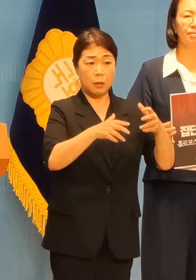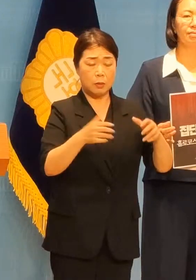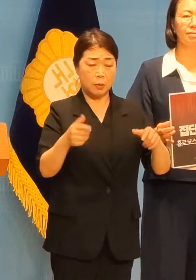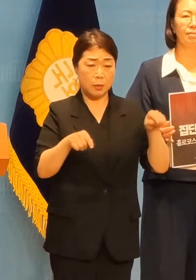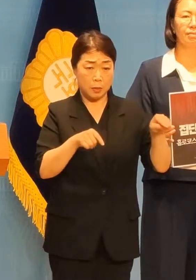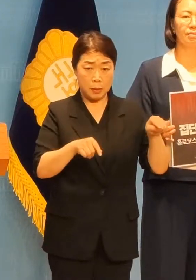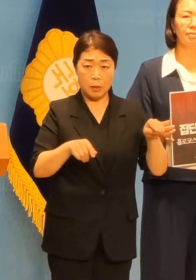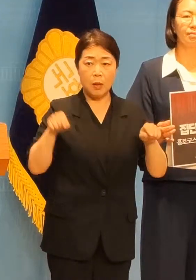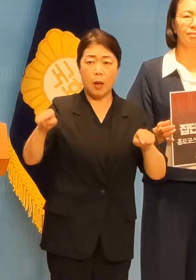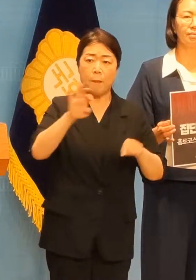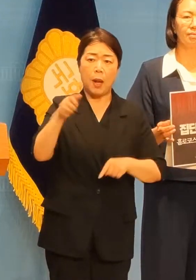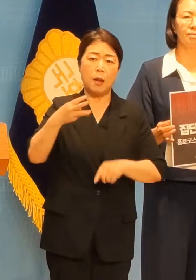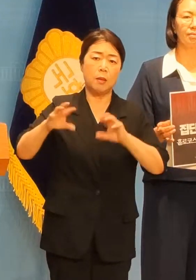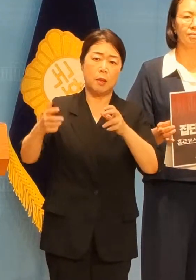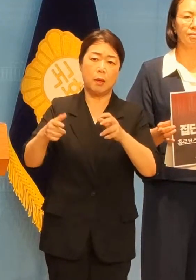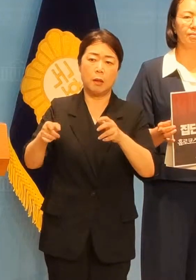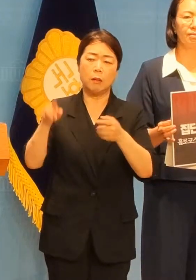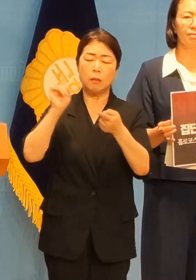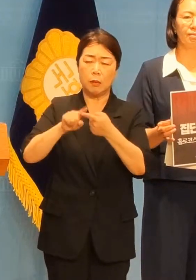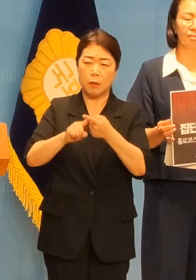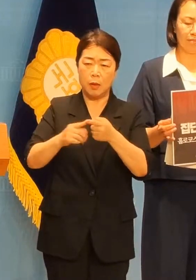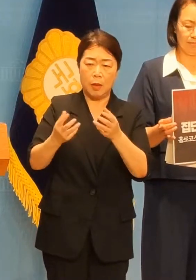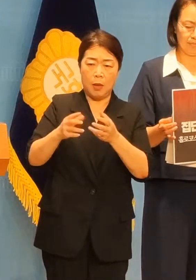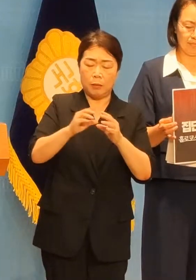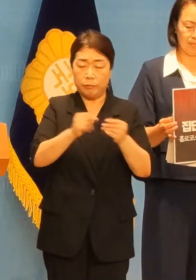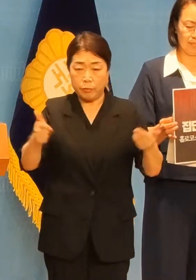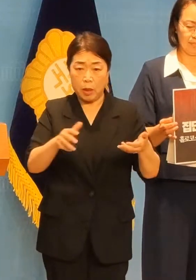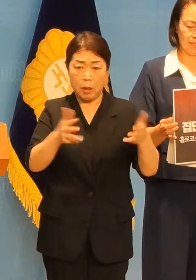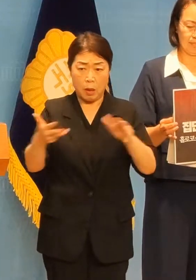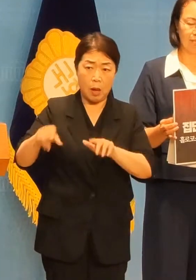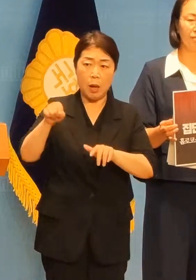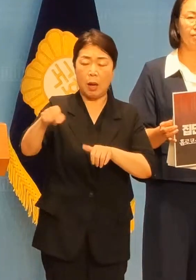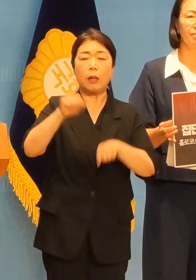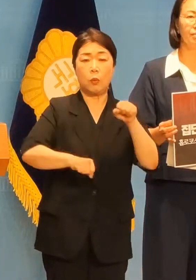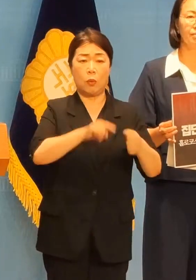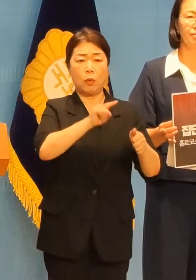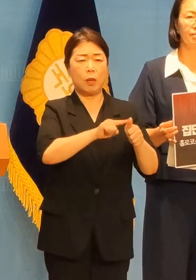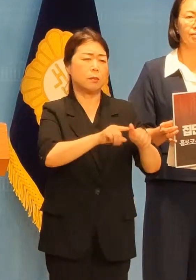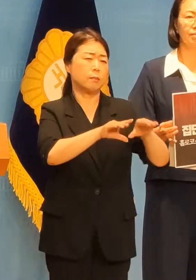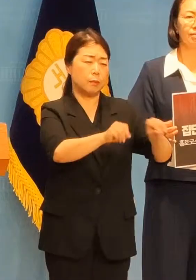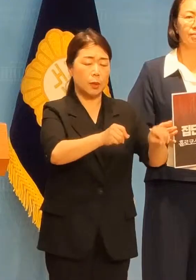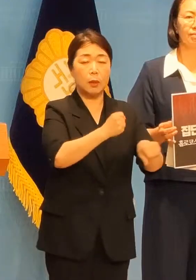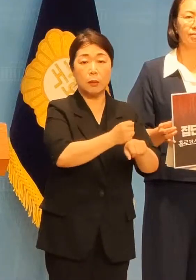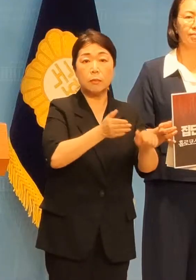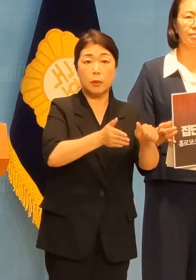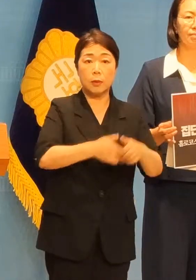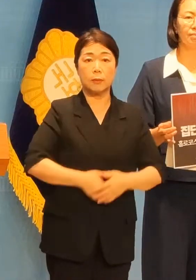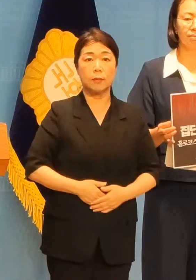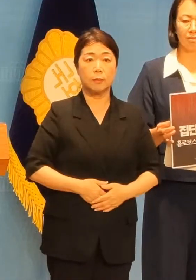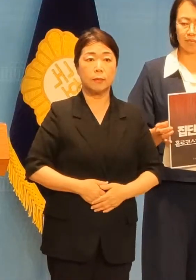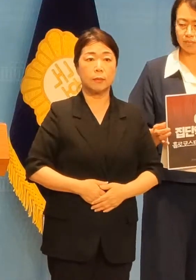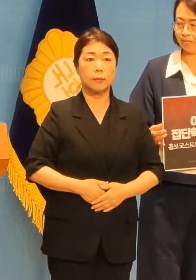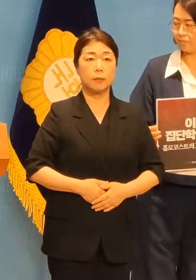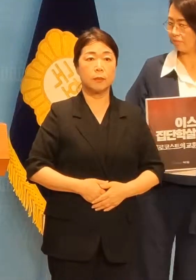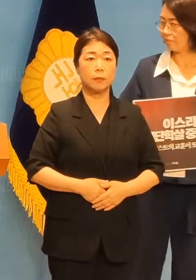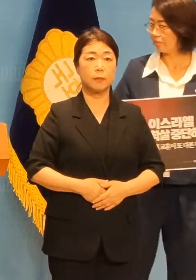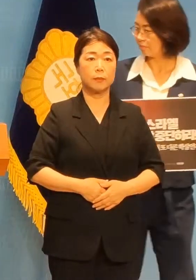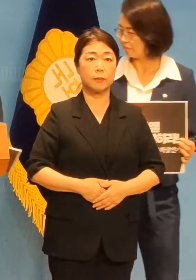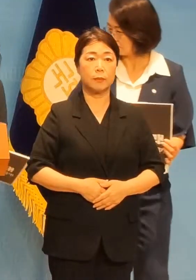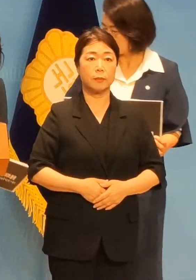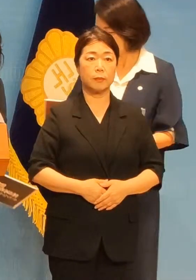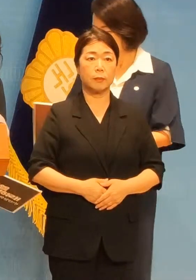당장 중단되어야 합니다. 그것이 인류가 유지될 수 있는 최소한의 양심입니다.